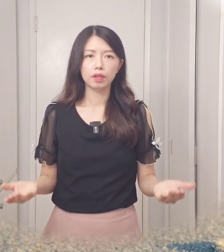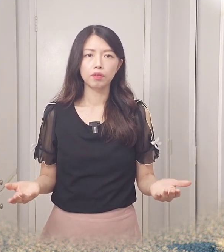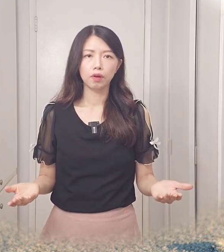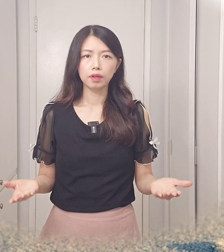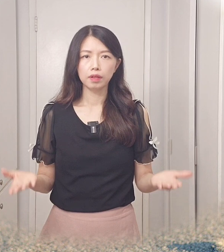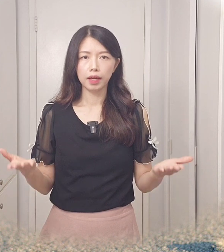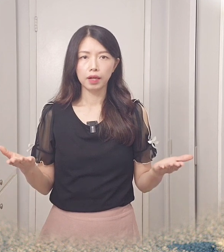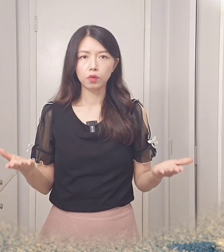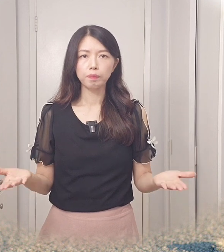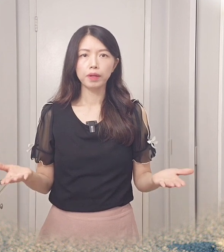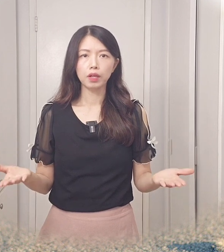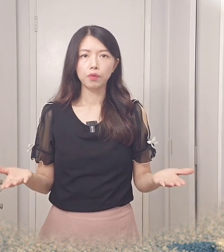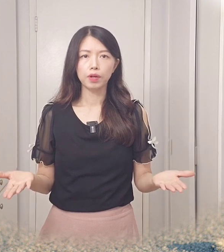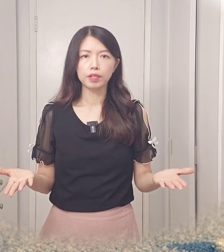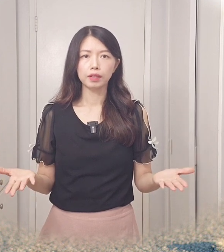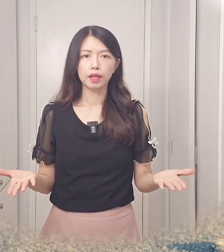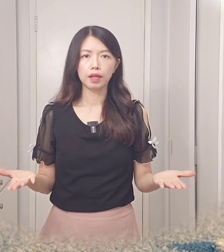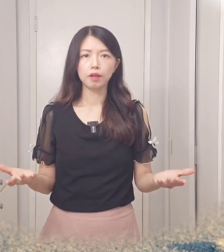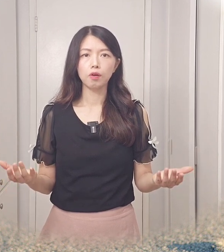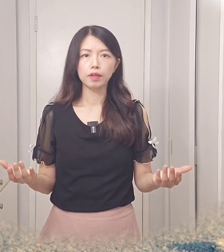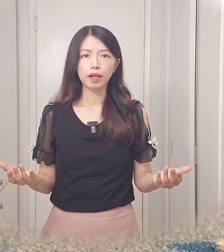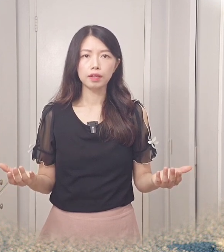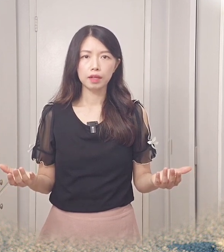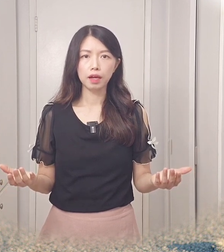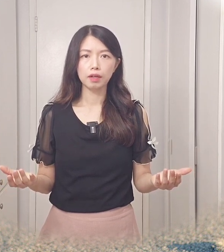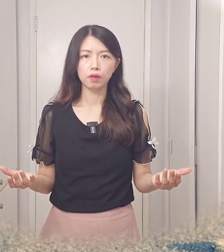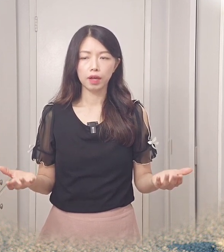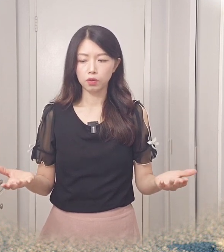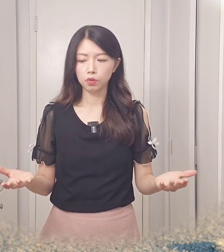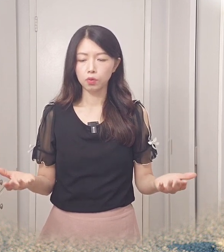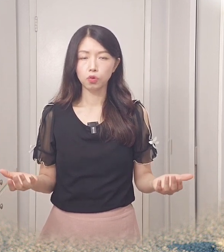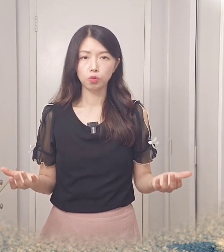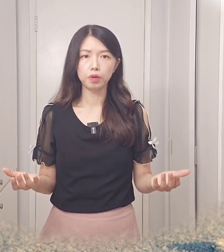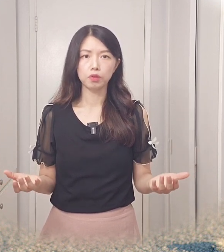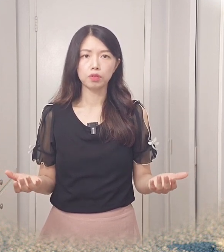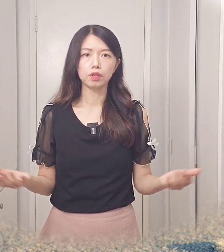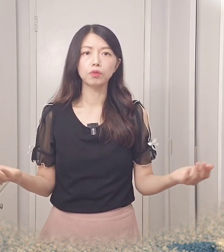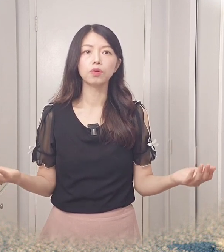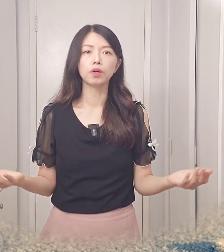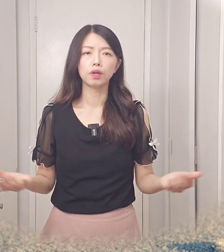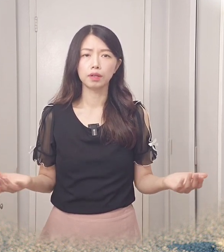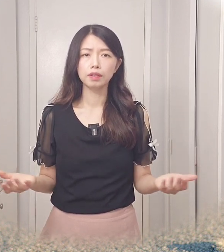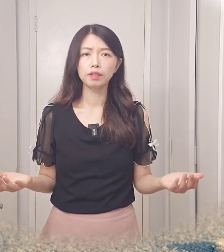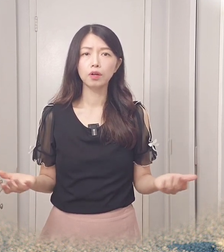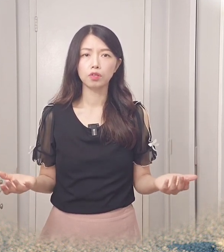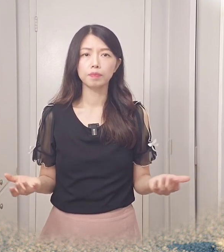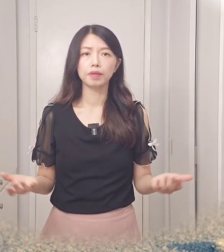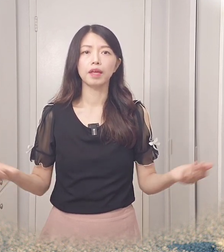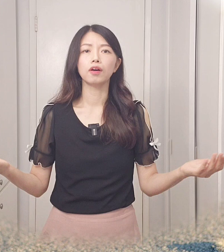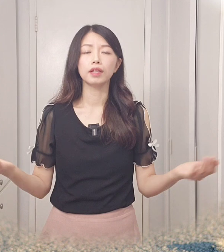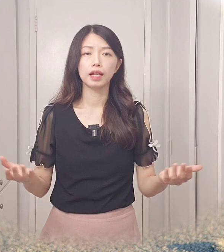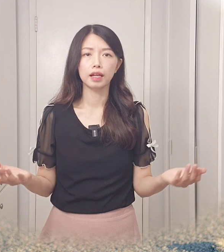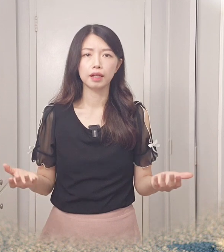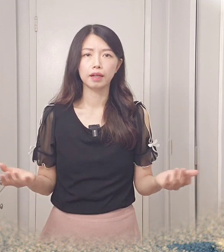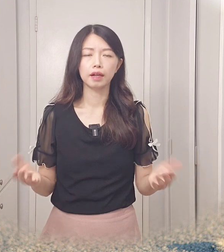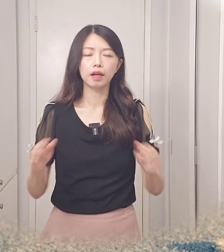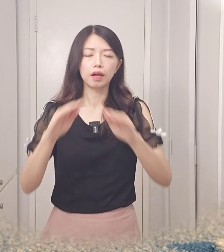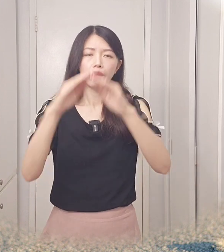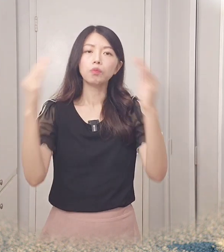일이라고 한 뒤의 수어는 양손바닥이 위로 이 상태에서 살짝 이렇게 안쪽으로 구부려 주시고 흔들어 주시면 돼요.